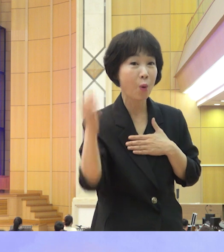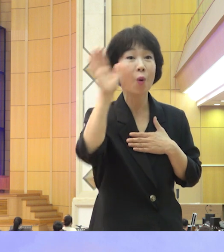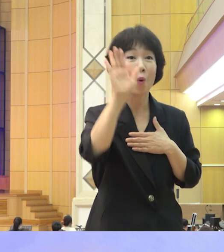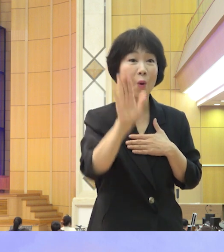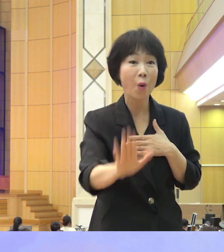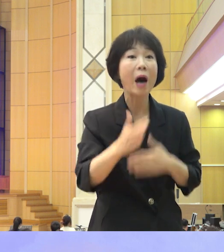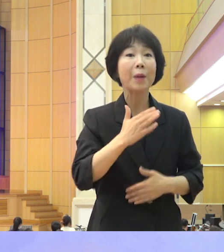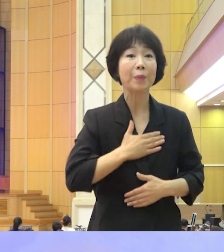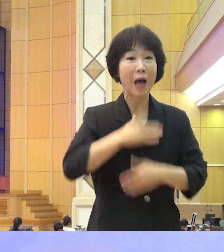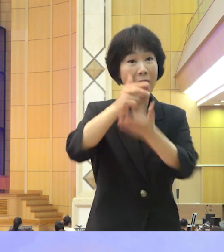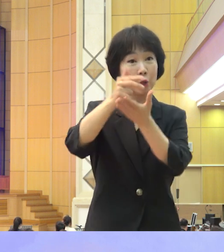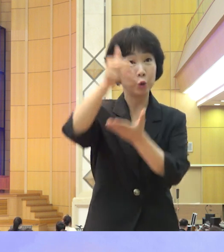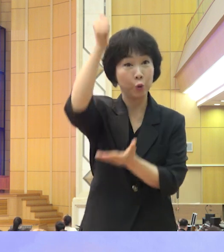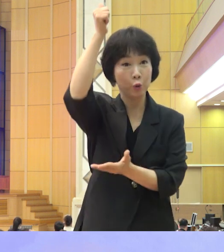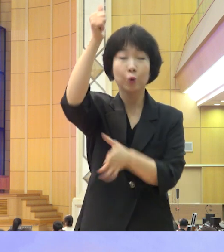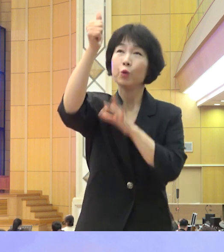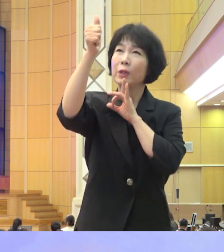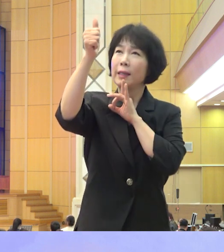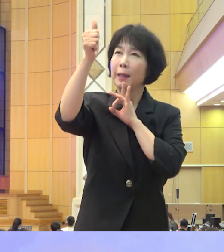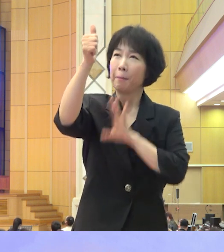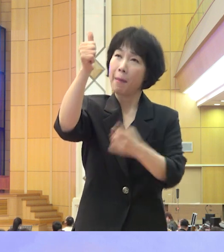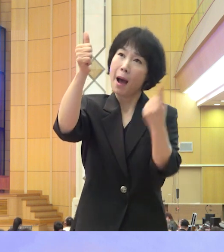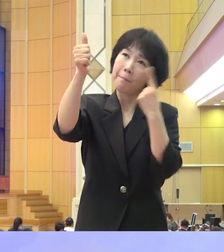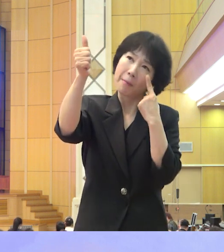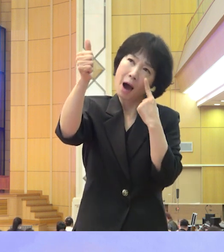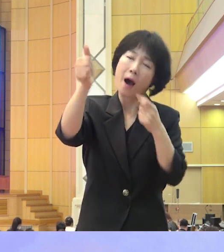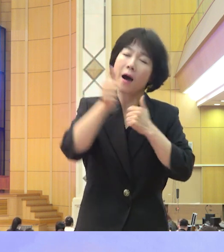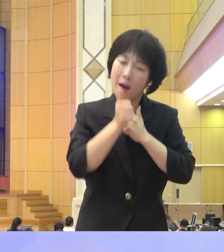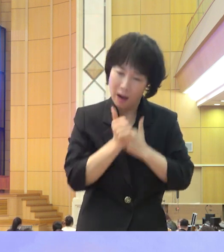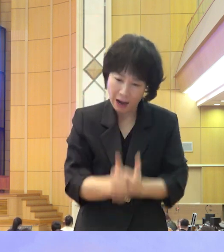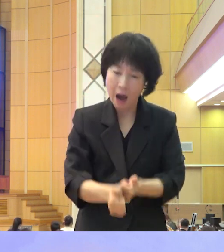험해도 나 주님만